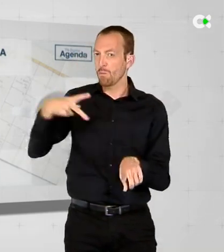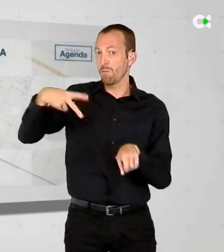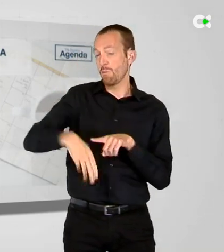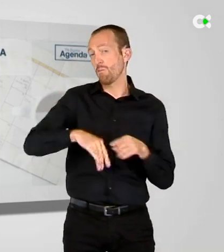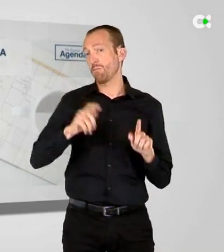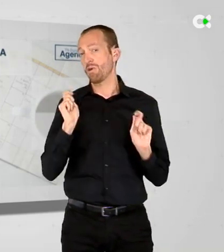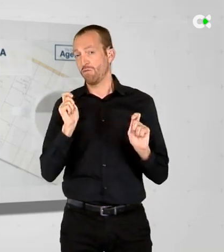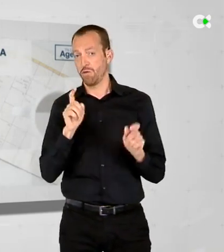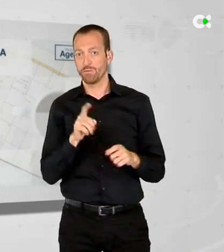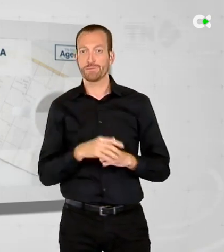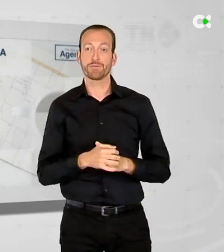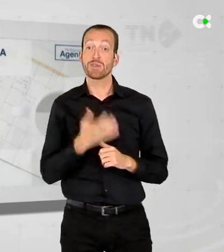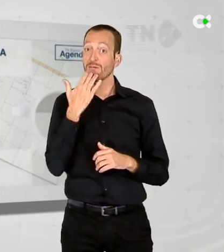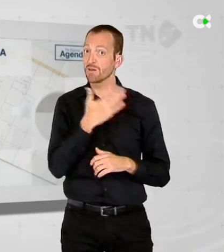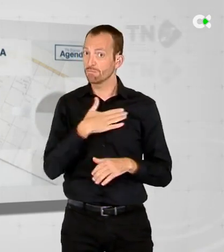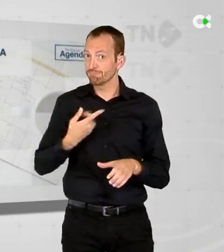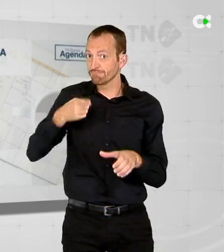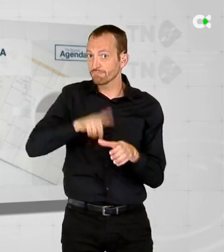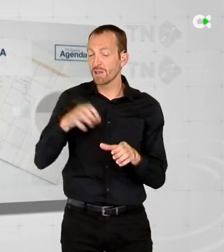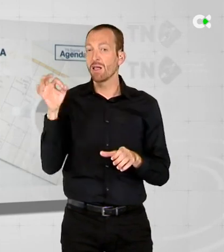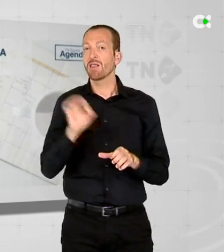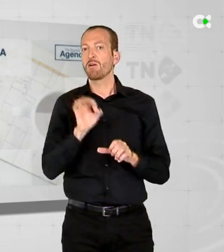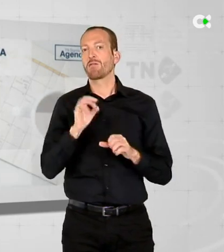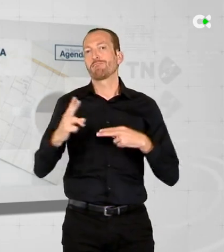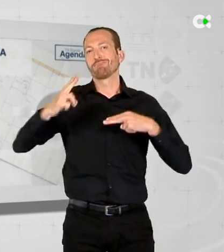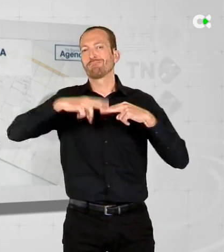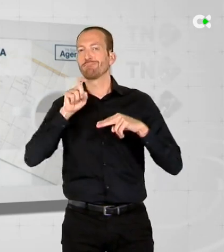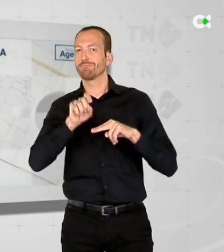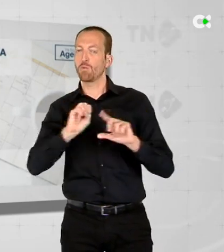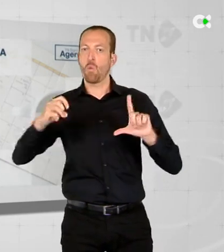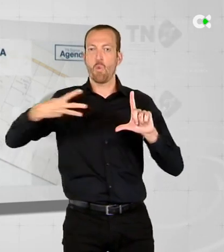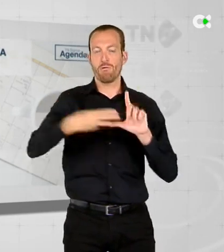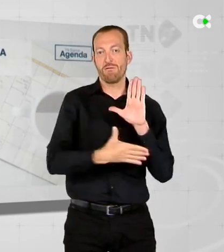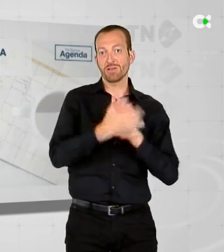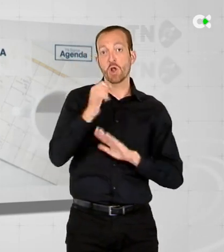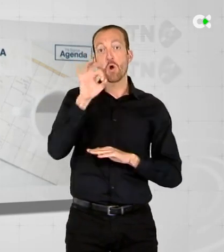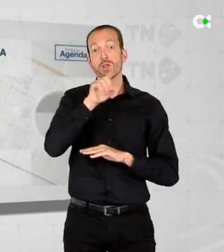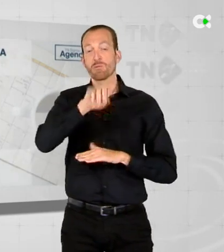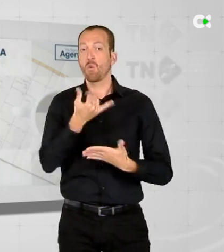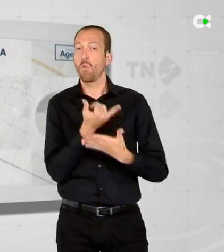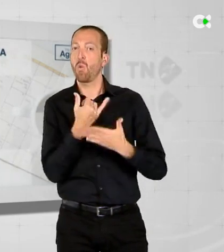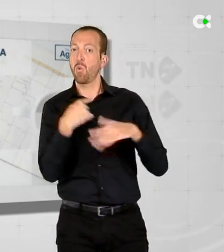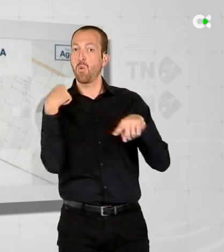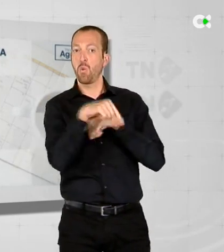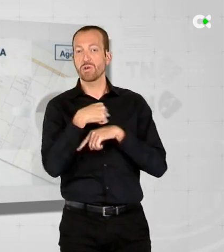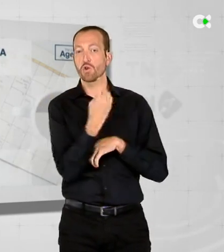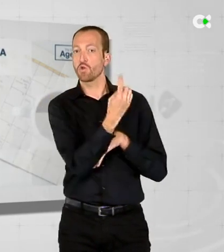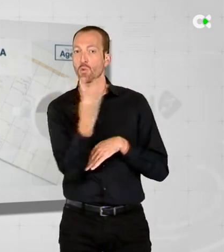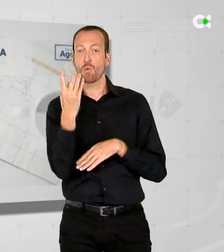enfermedad para participar hay que apuntarse al enlace facilitado en la web de FASICAN o a través del whatsapp 689